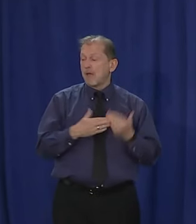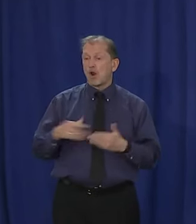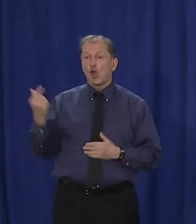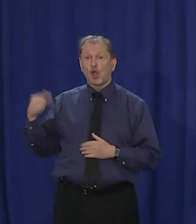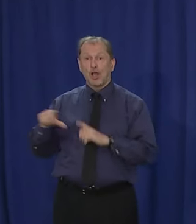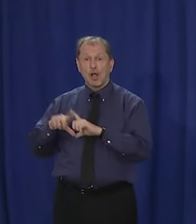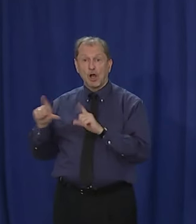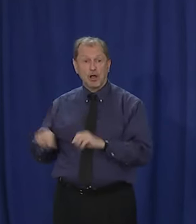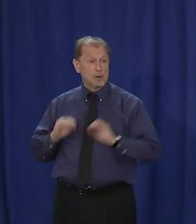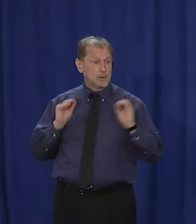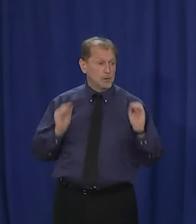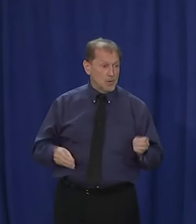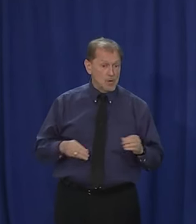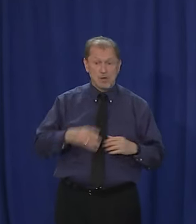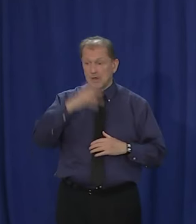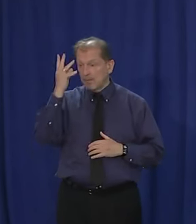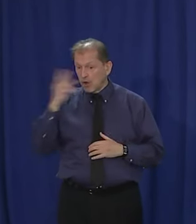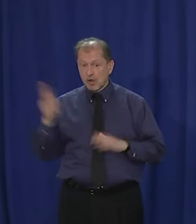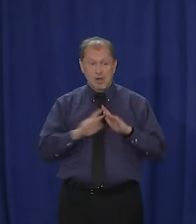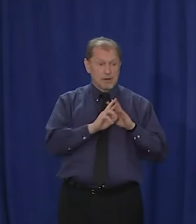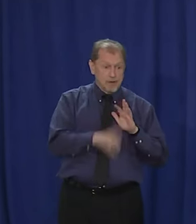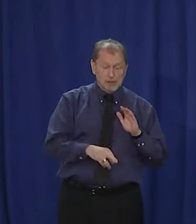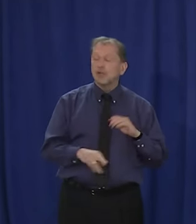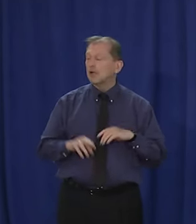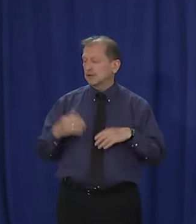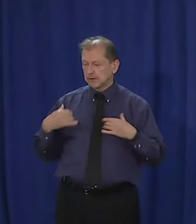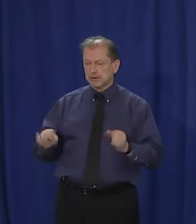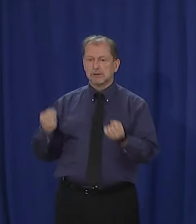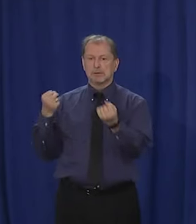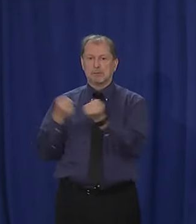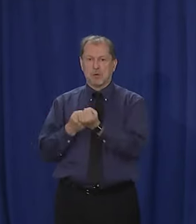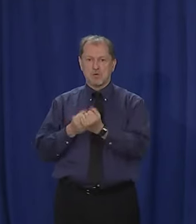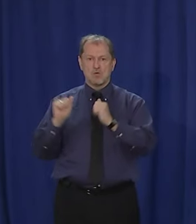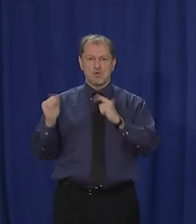somewhere to turn for support. And I thank you, Mayor, once again.